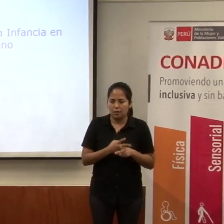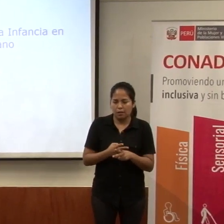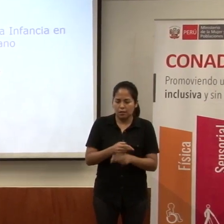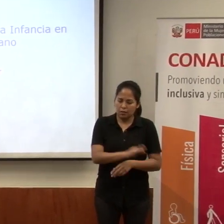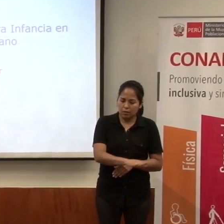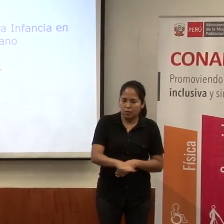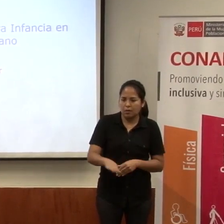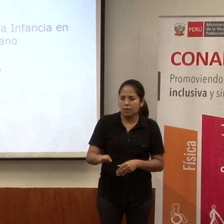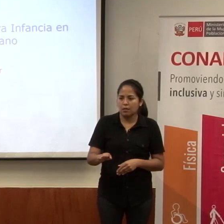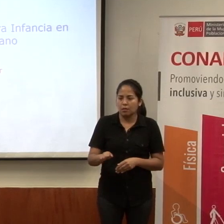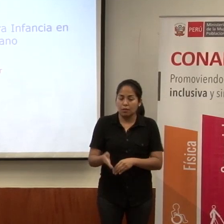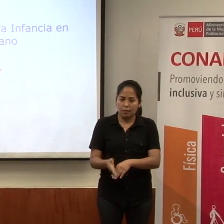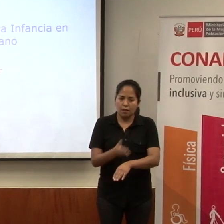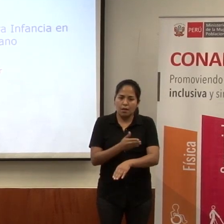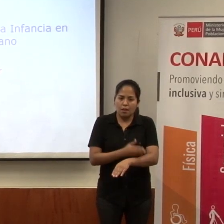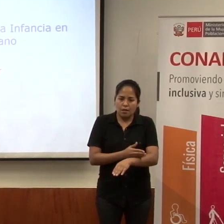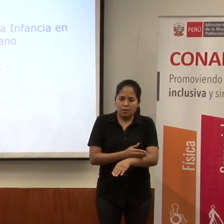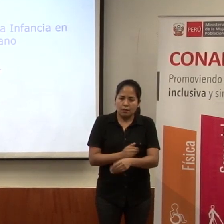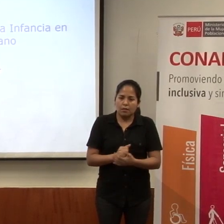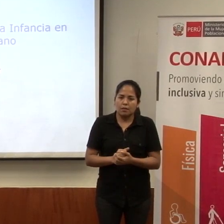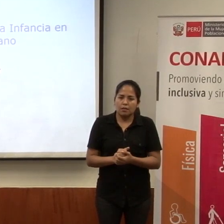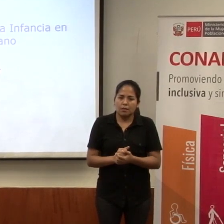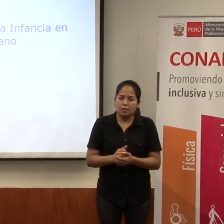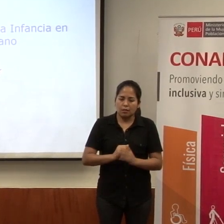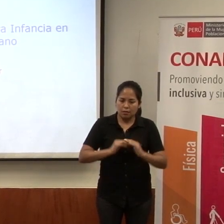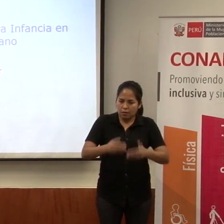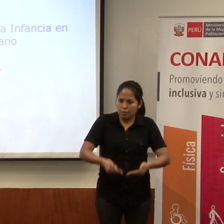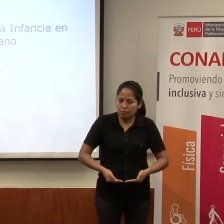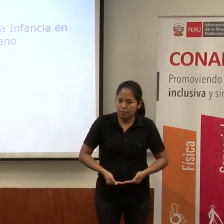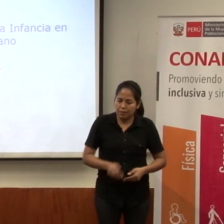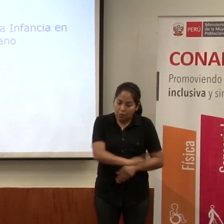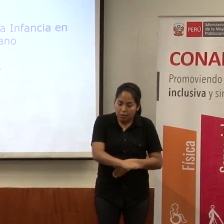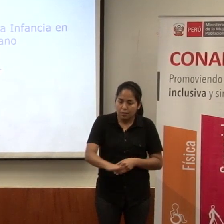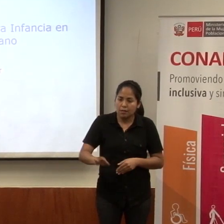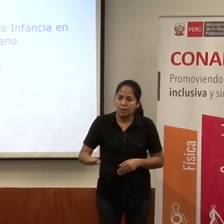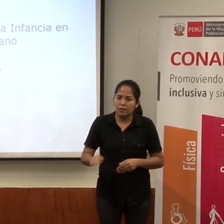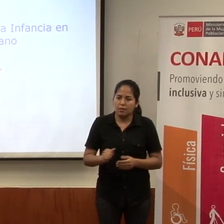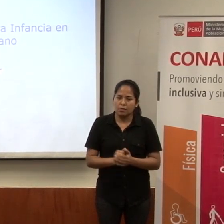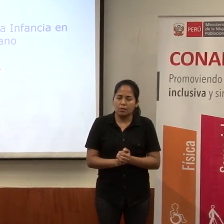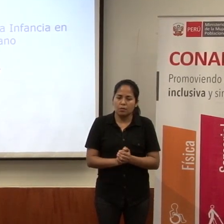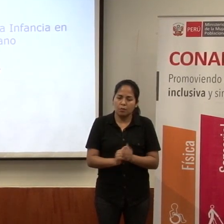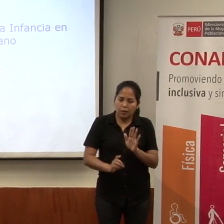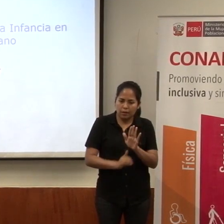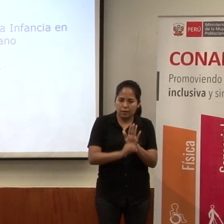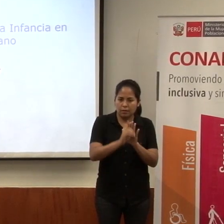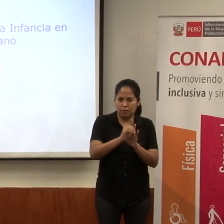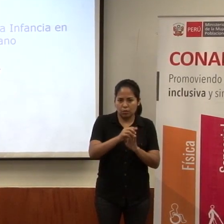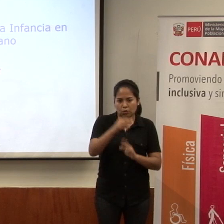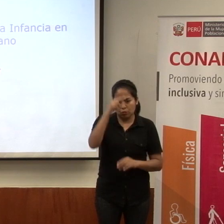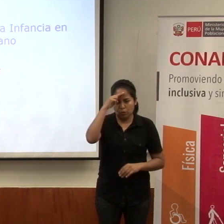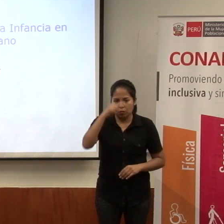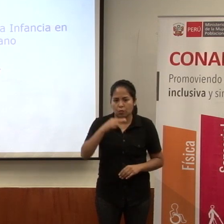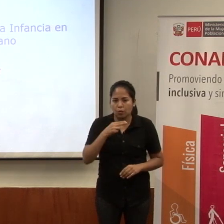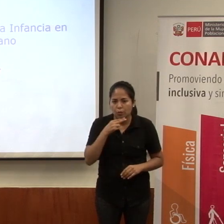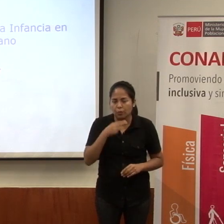los niños, de la prevención, incluyendo la discapacidad en los niños para el tema del desarrollo humano.